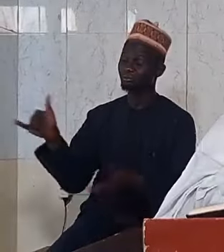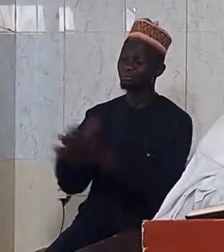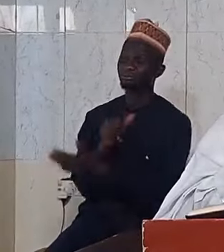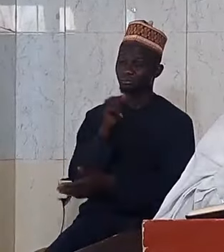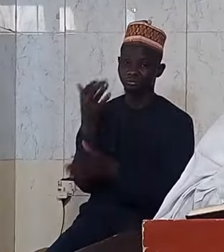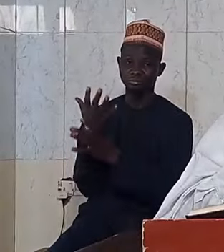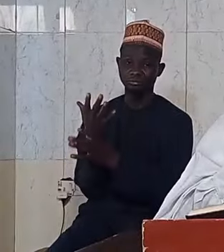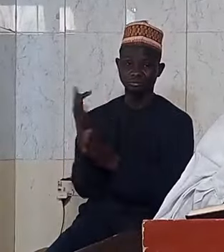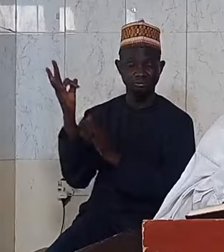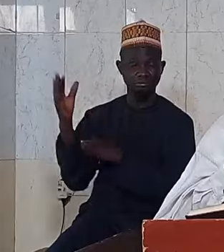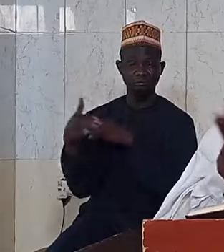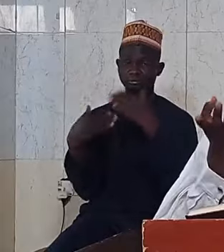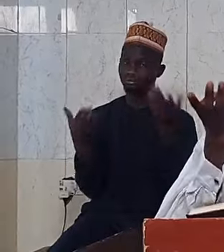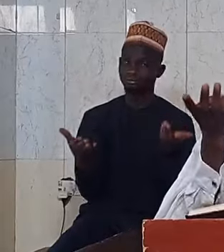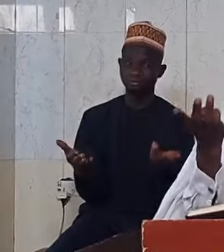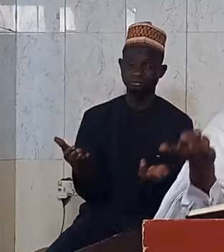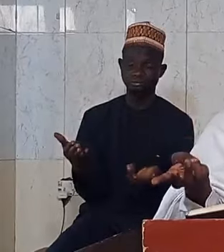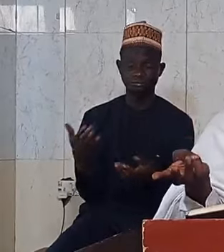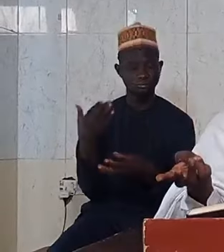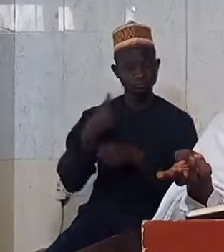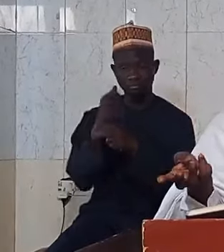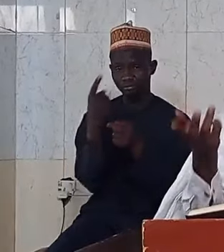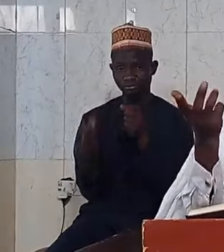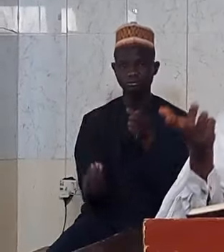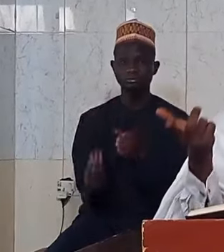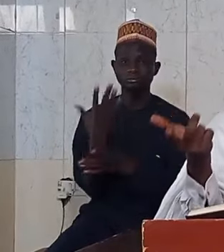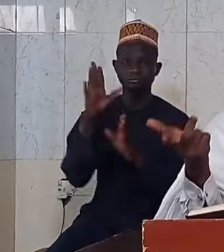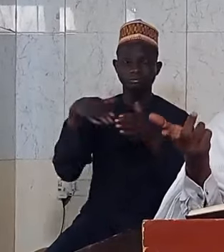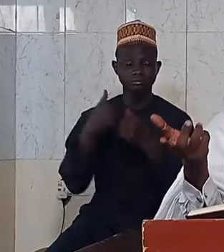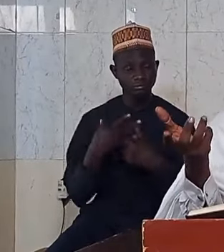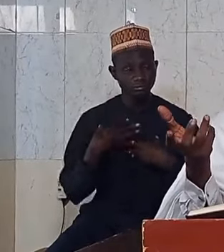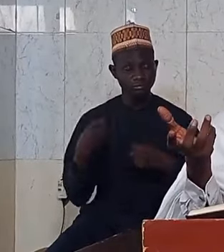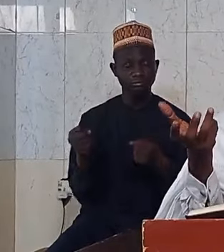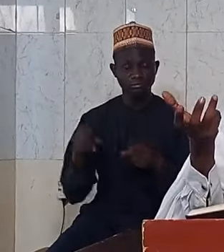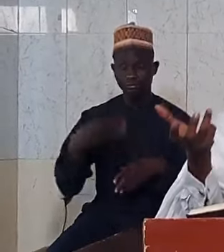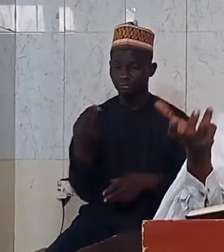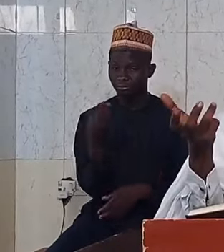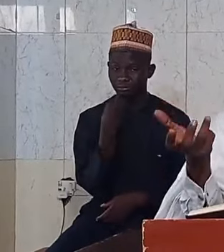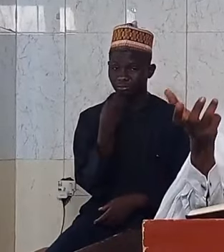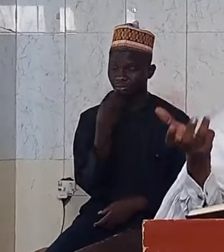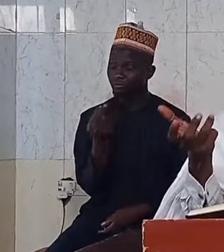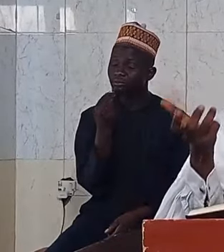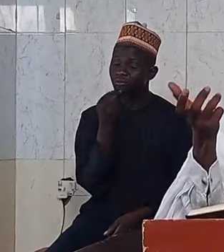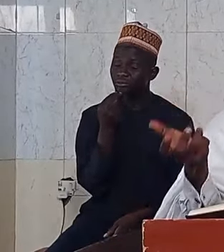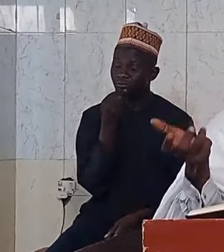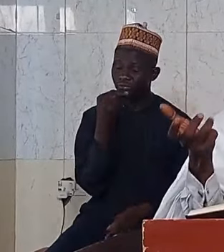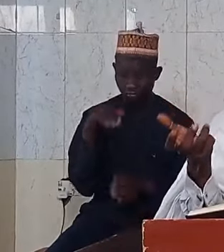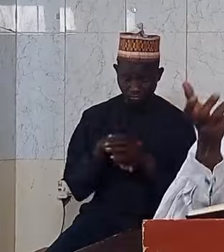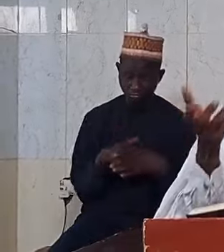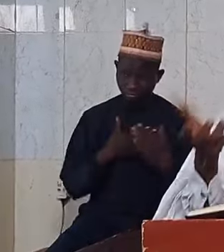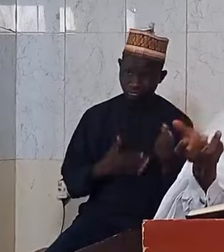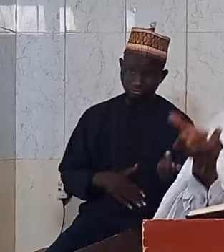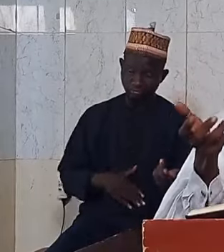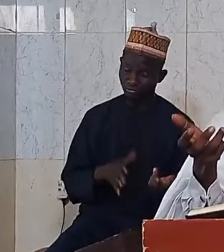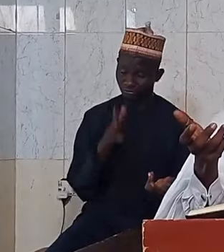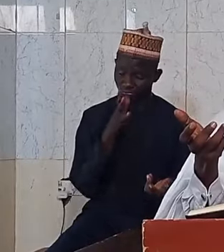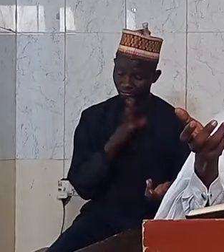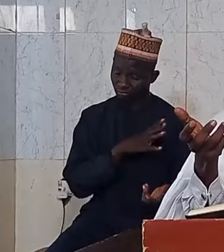ba ya girmar da kai ya baka abinci ya sa nourishment mai ƙarfi mai kyau a nonon